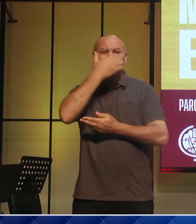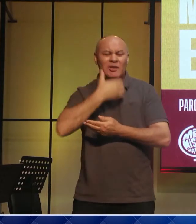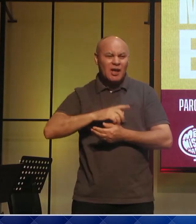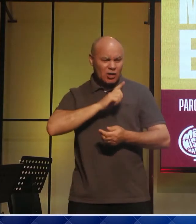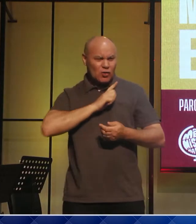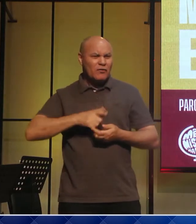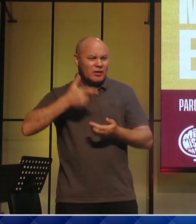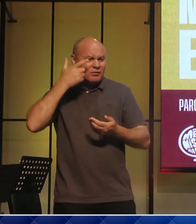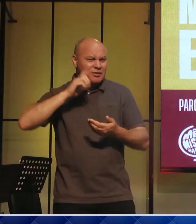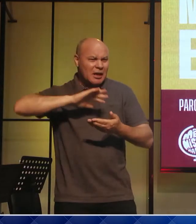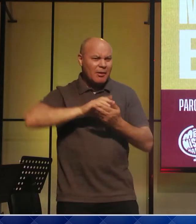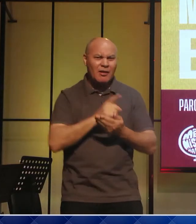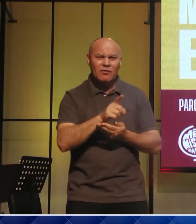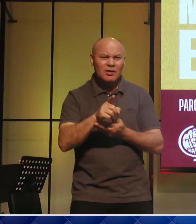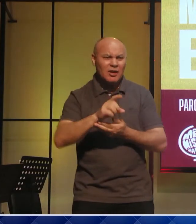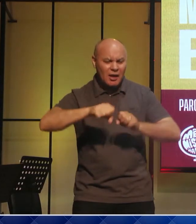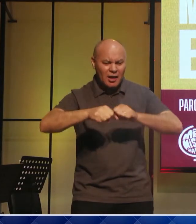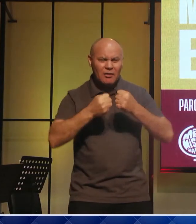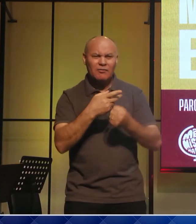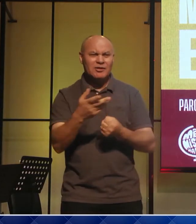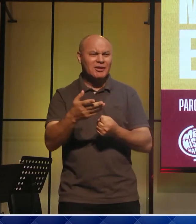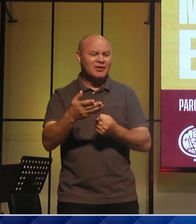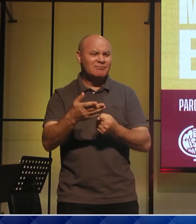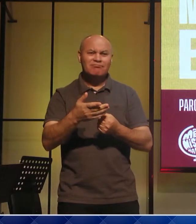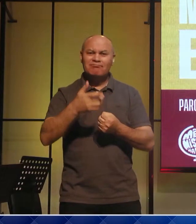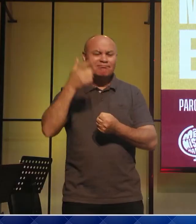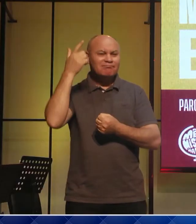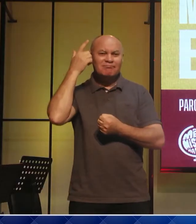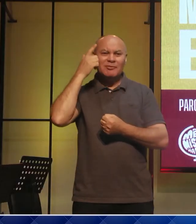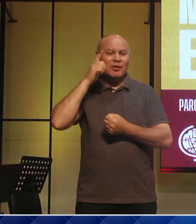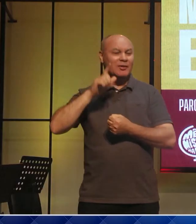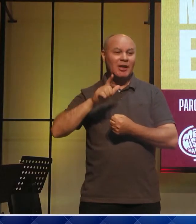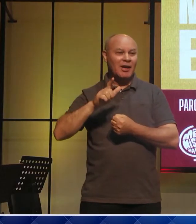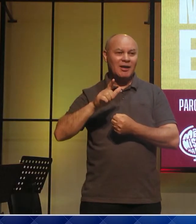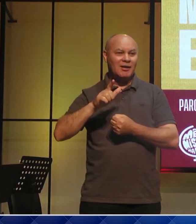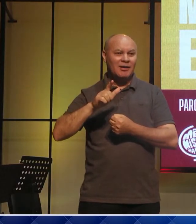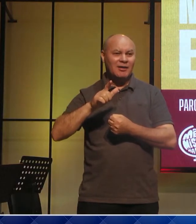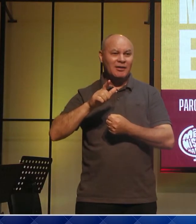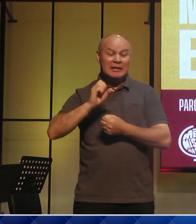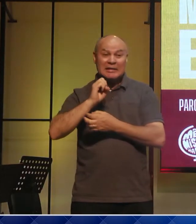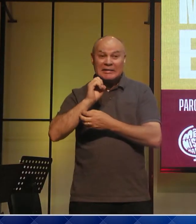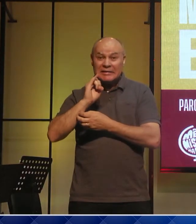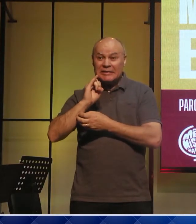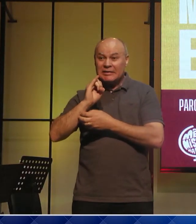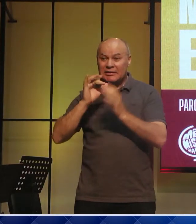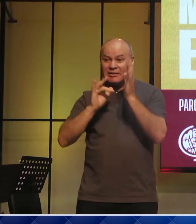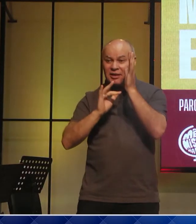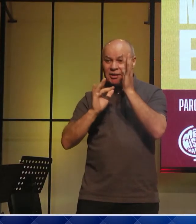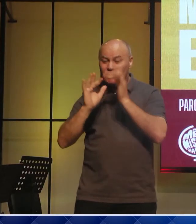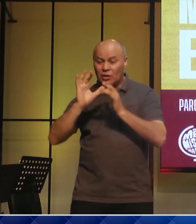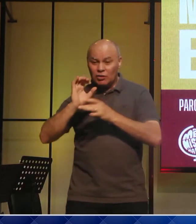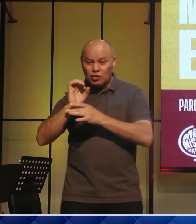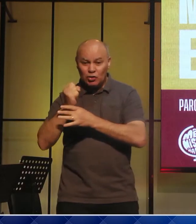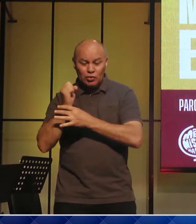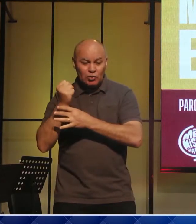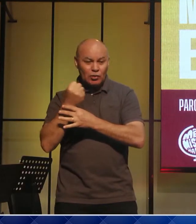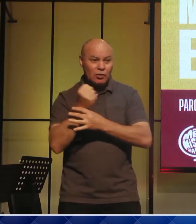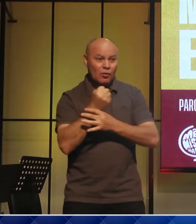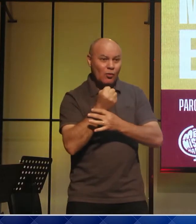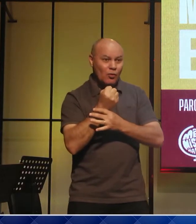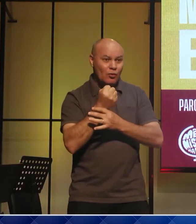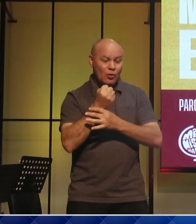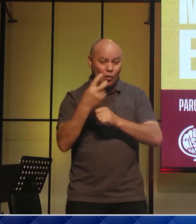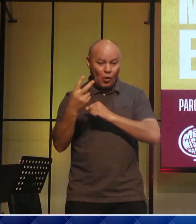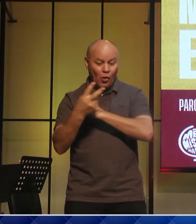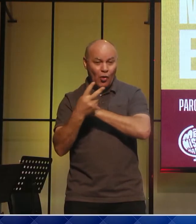A gente precisa entender que o problema nosso é o problema de Geazi. O exército